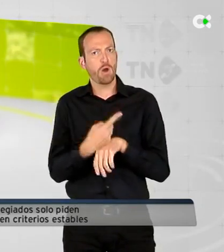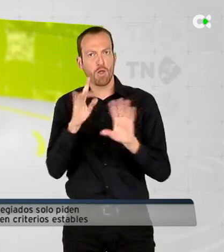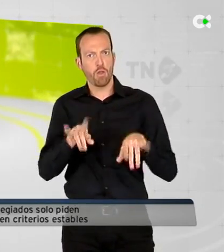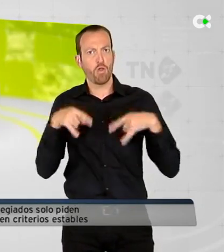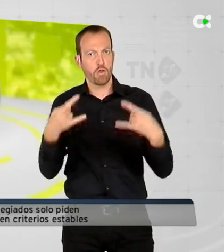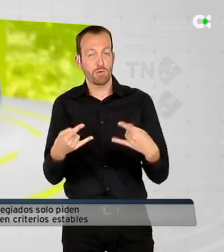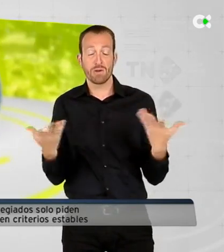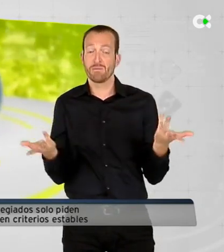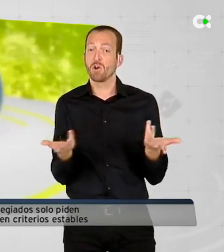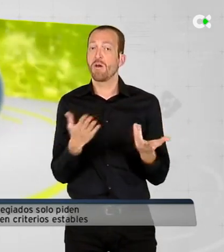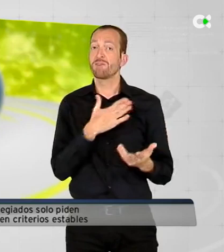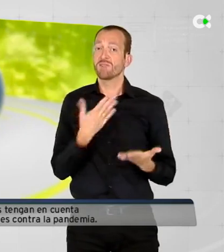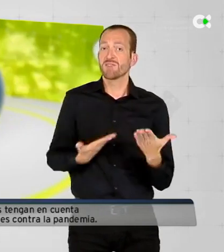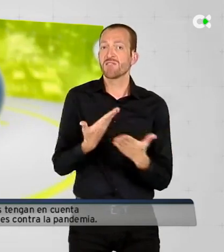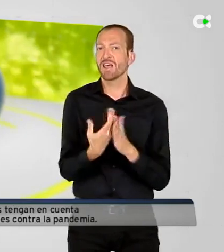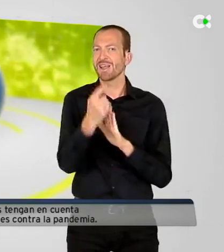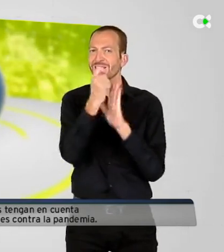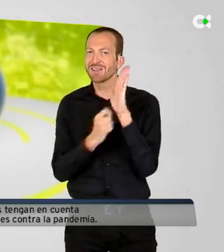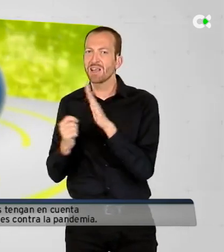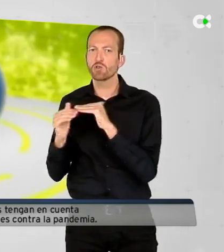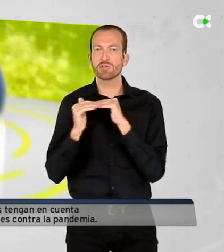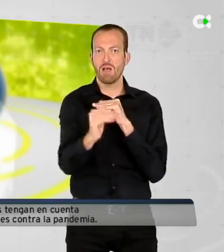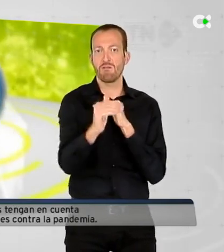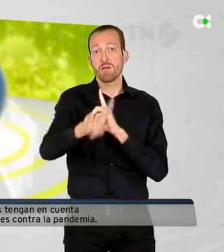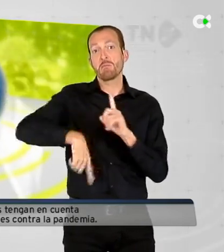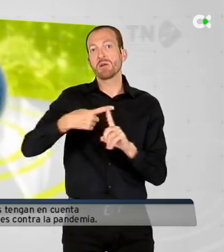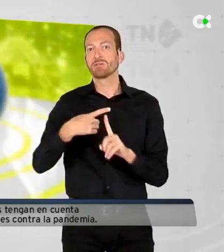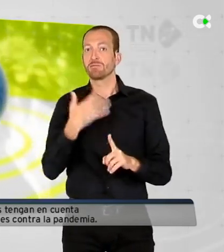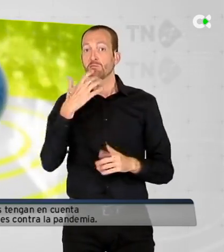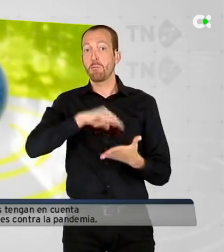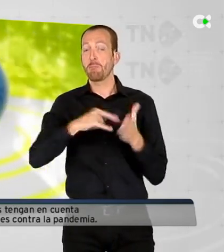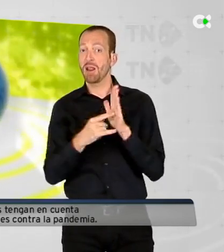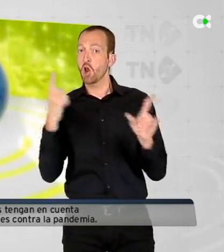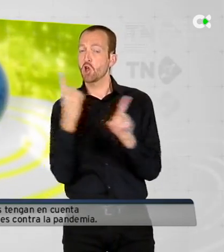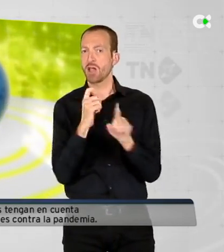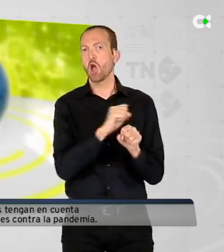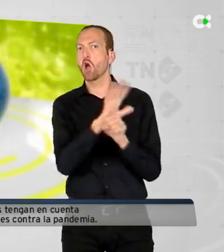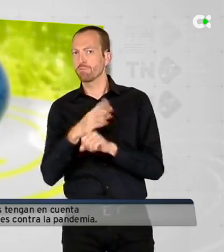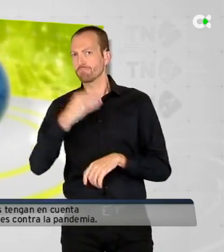solo piden que se fijen criterios estables y se les tengan en cuenta en los planes contra la pandemia.